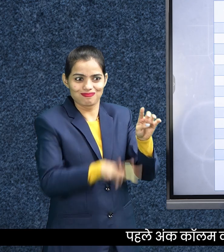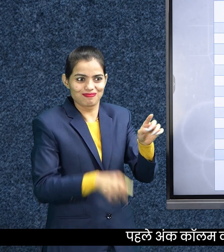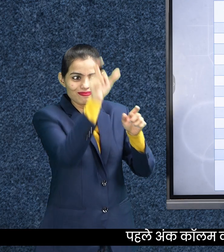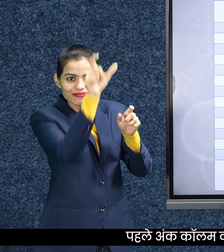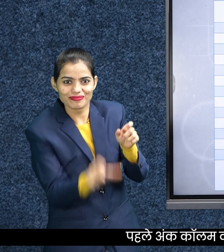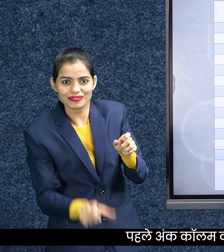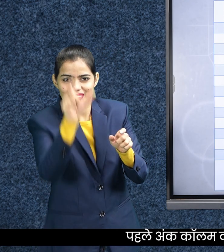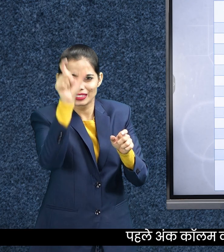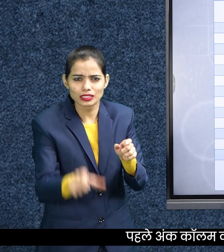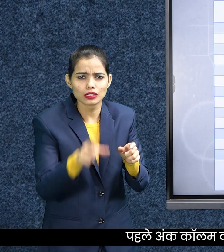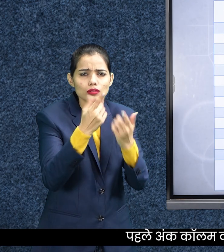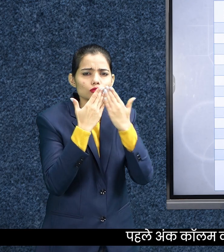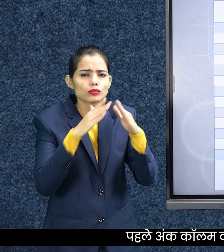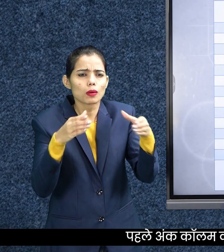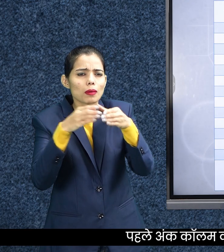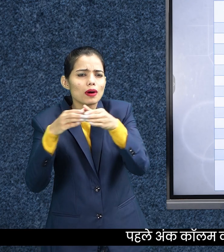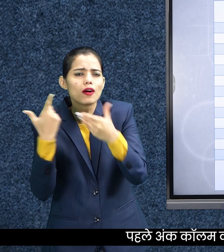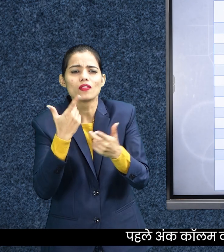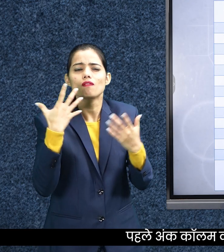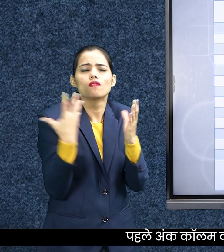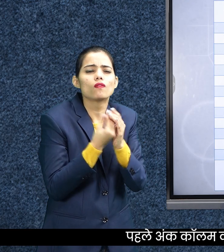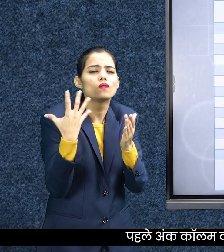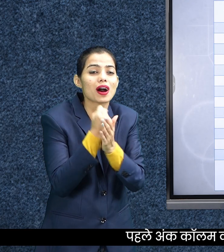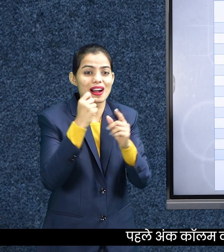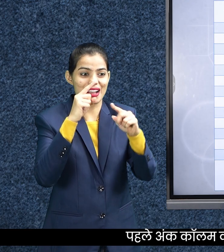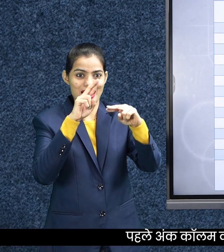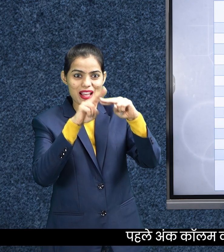से गुणा करें, फिर हमें f1 x1